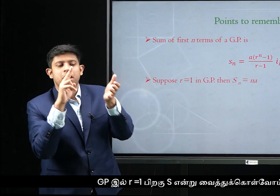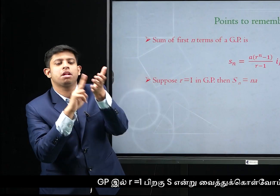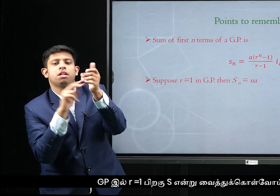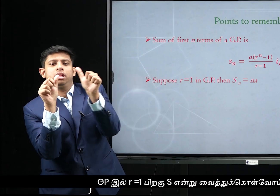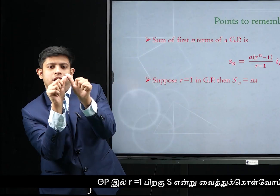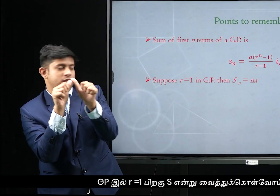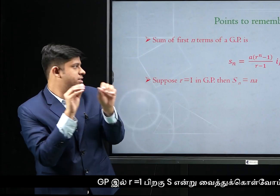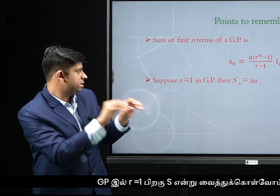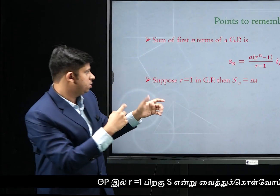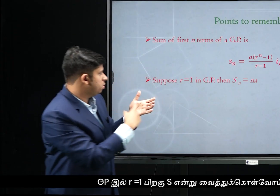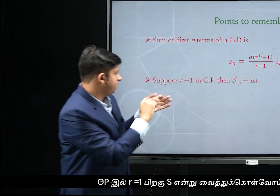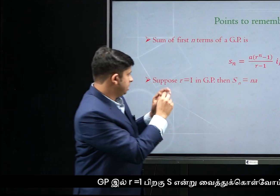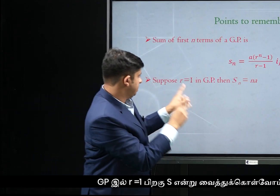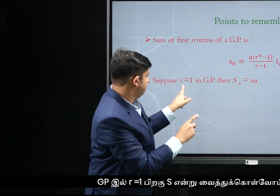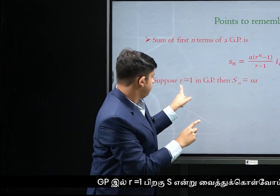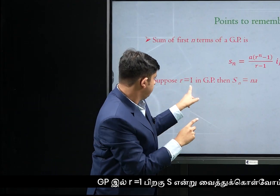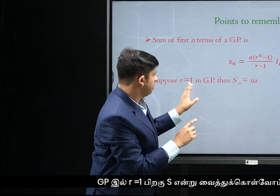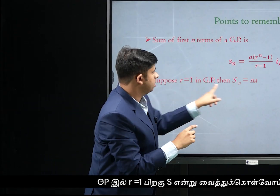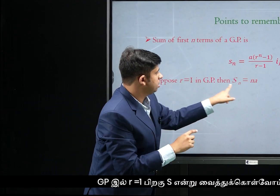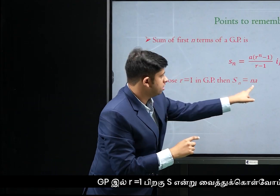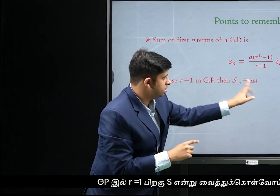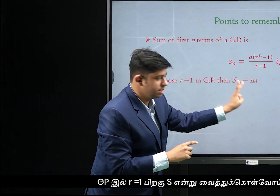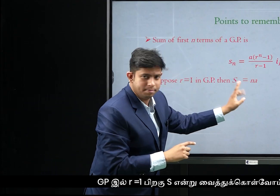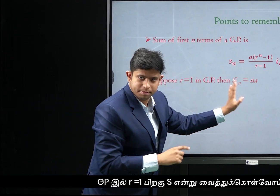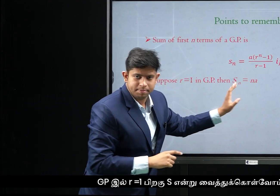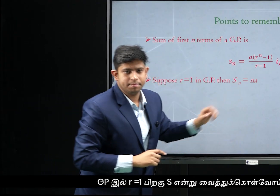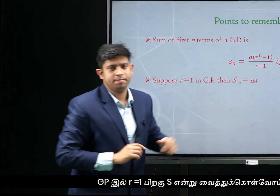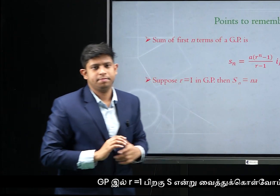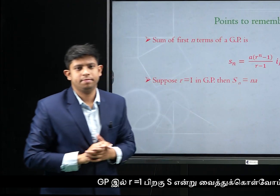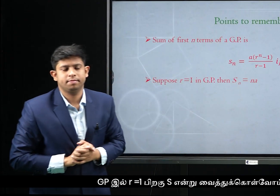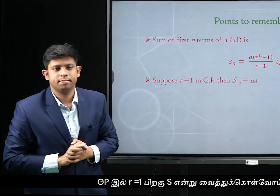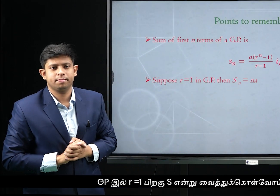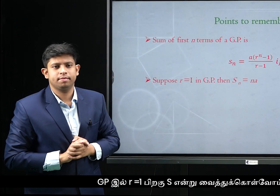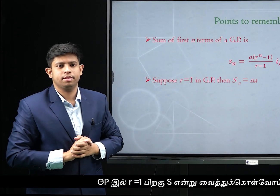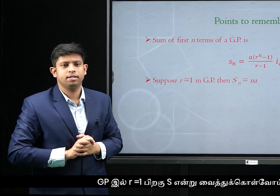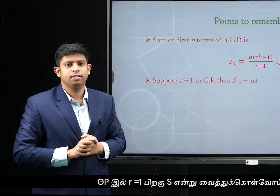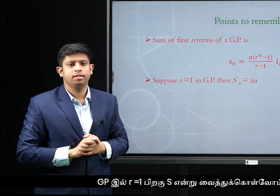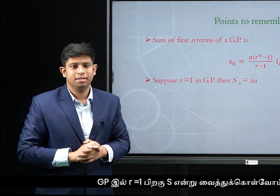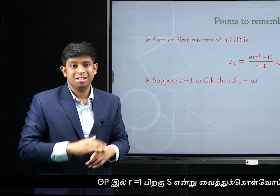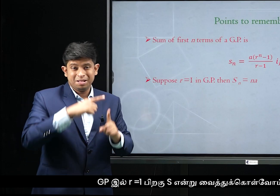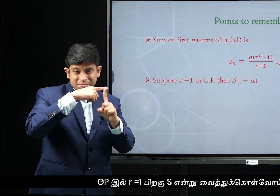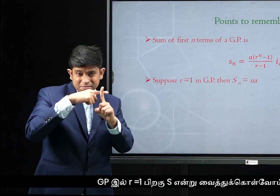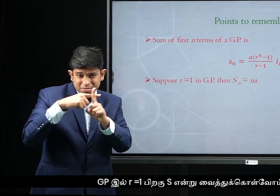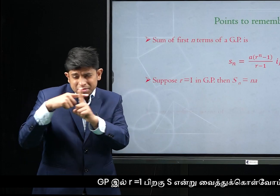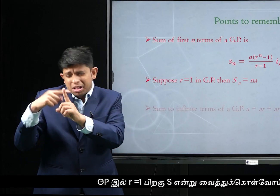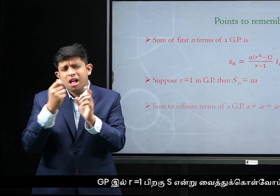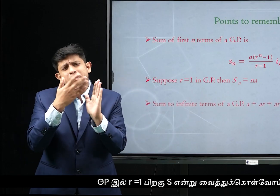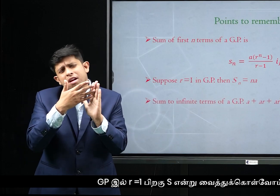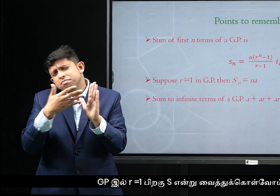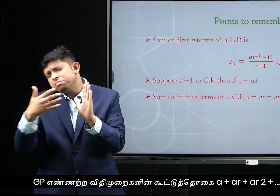ஜிபியில் ஆர் ஈடு 1 பிறகு எஸ் என்று வைத்துக் கொள்வோம். எஸ் கீழிலக்கு எண் ஈடு என் ஏ.